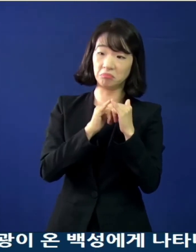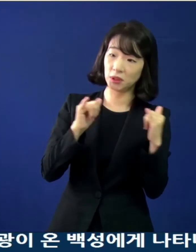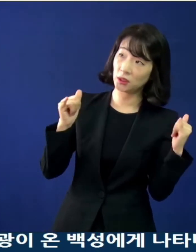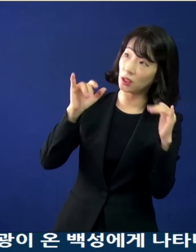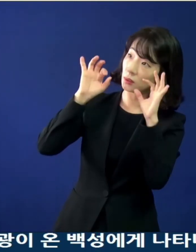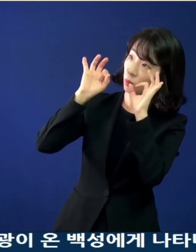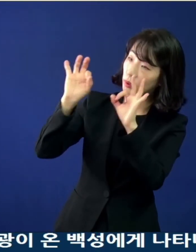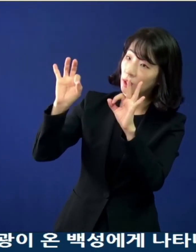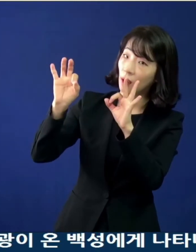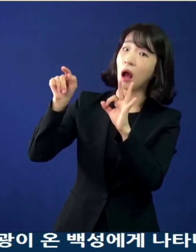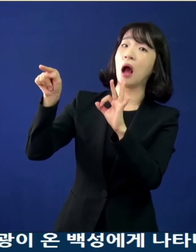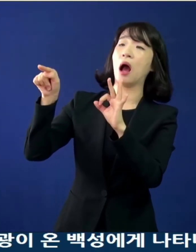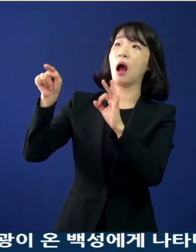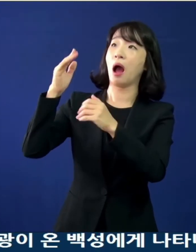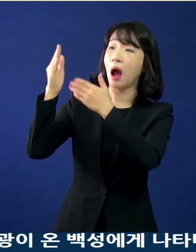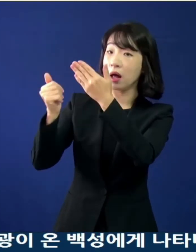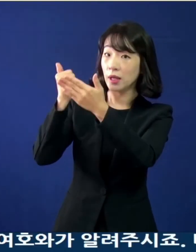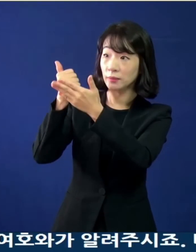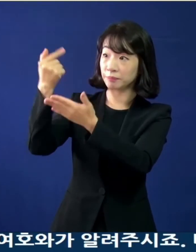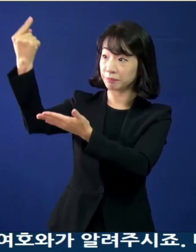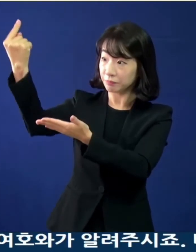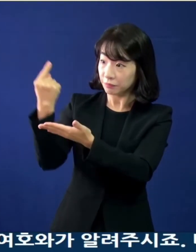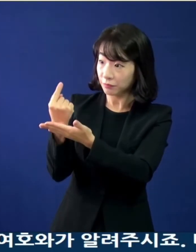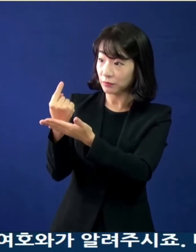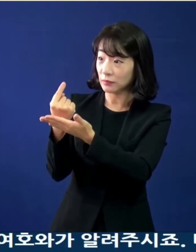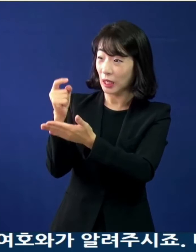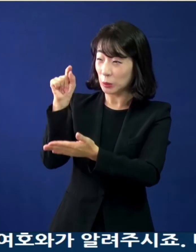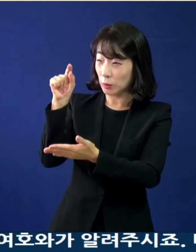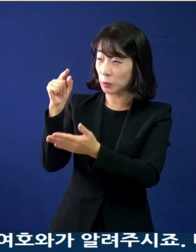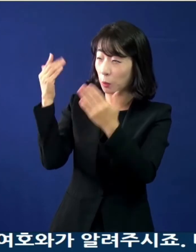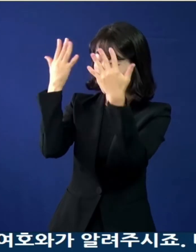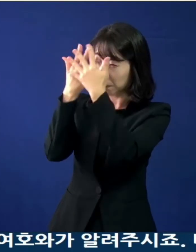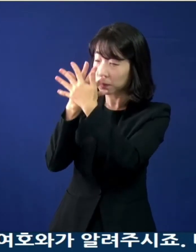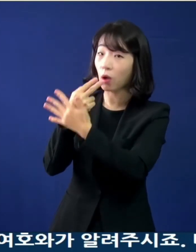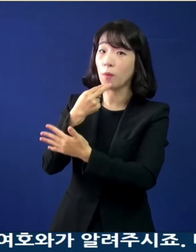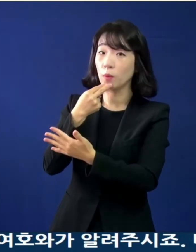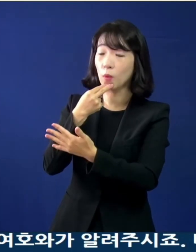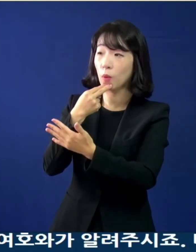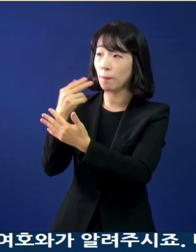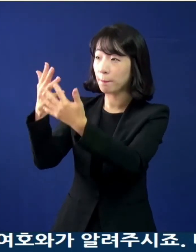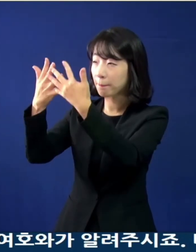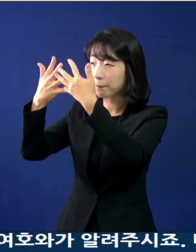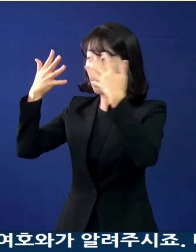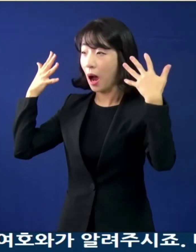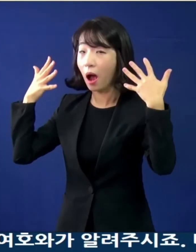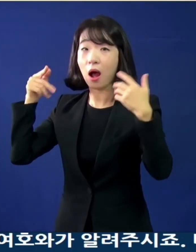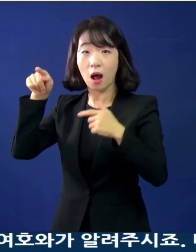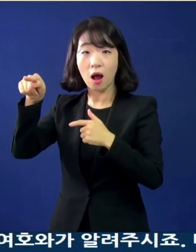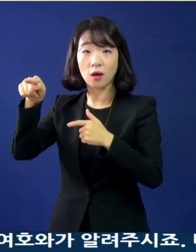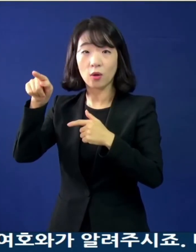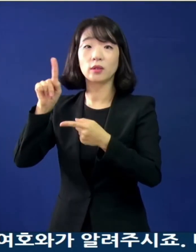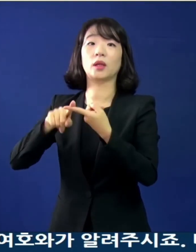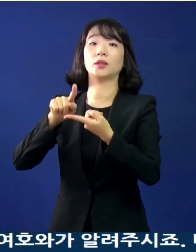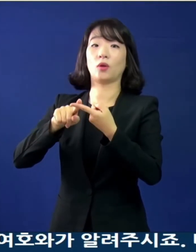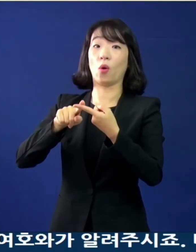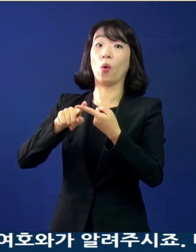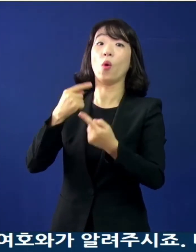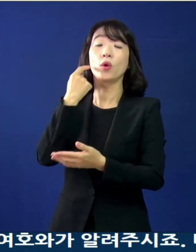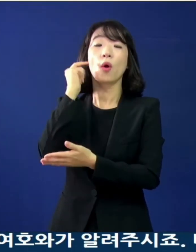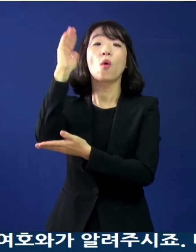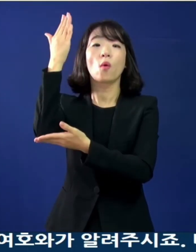확정적으로 인간에게 하나님의 임재하시는 것이 조금도 가리워지지 않고 드러나는 것, 이것이 영광이 나타난다. 이게